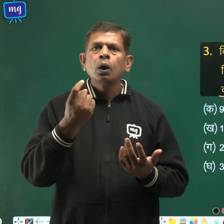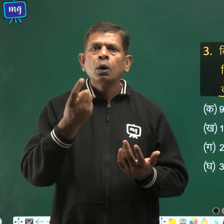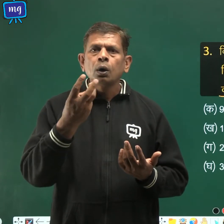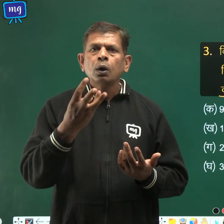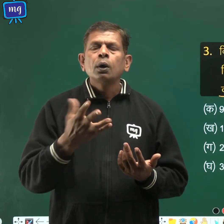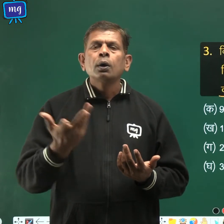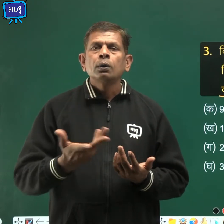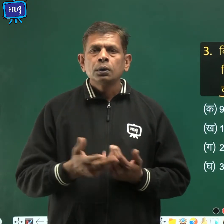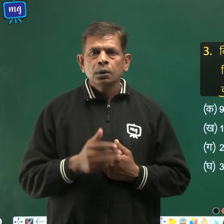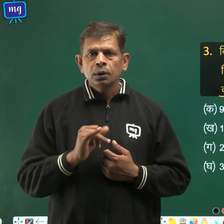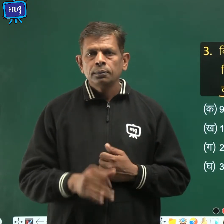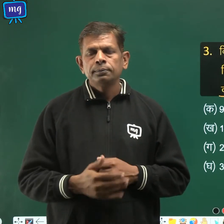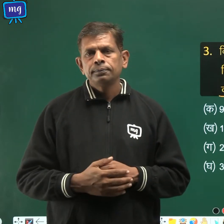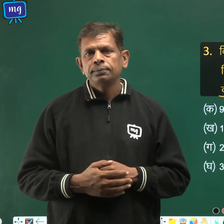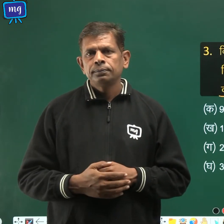होती है